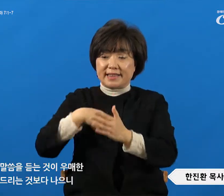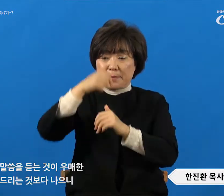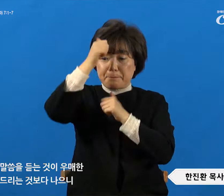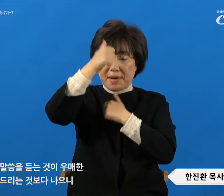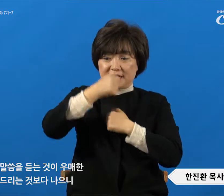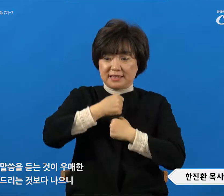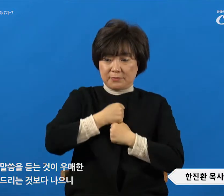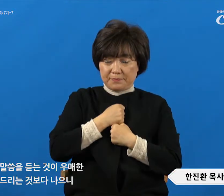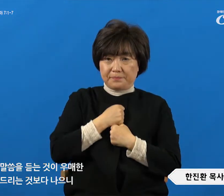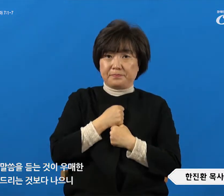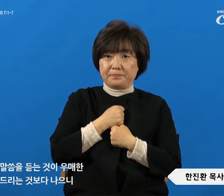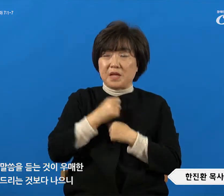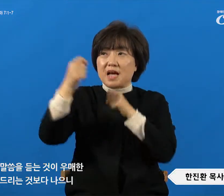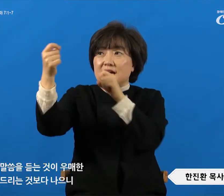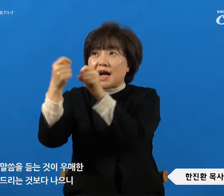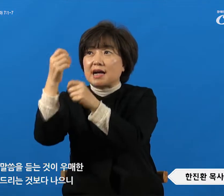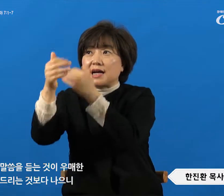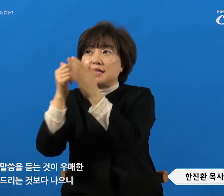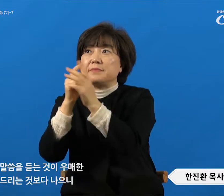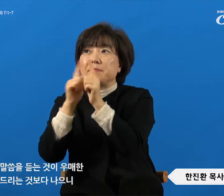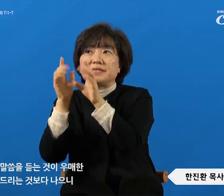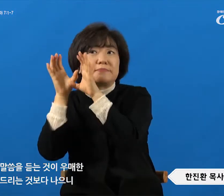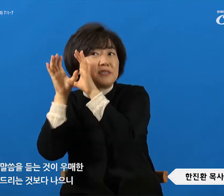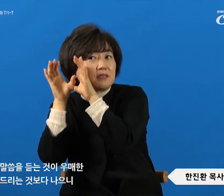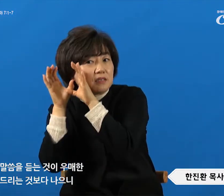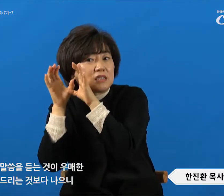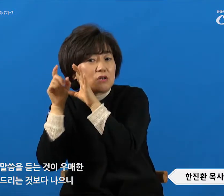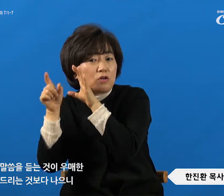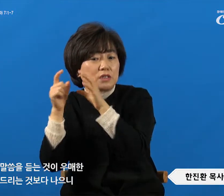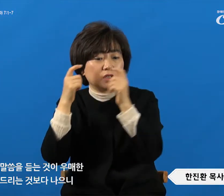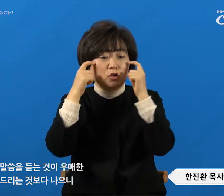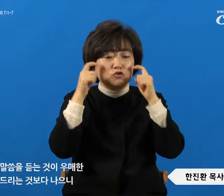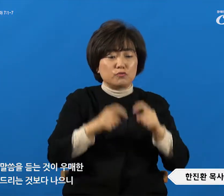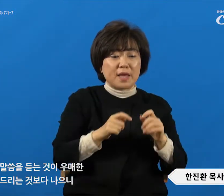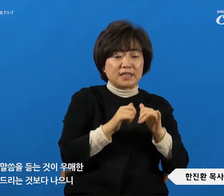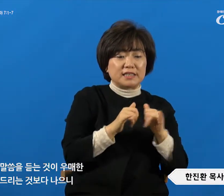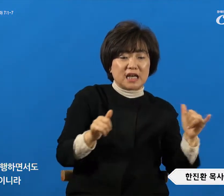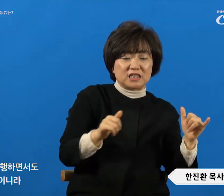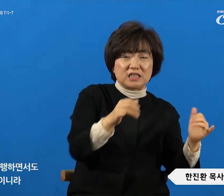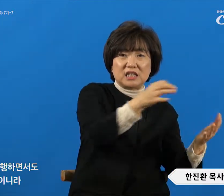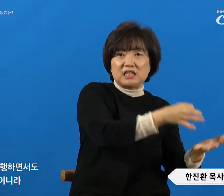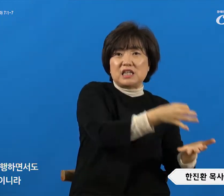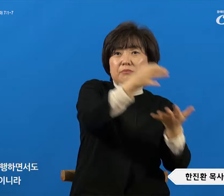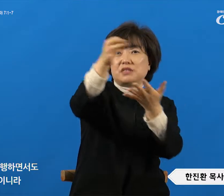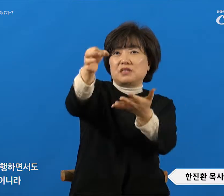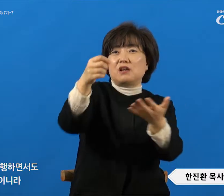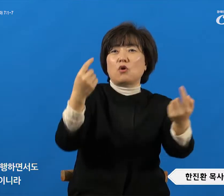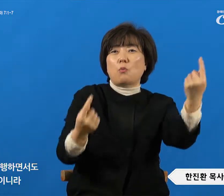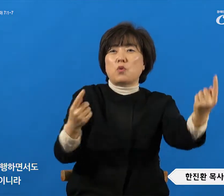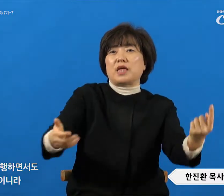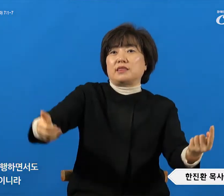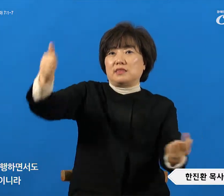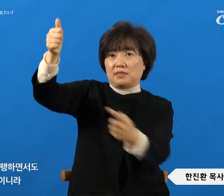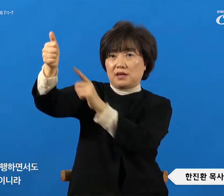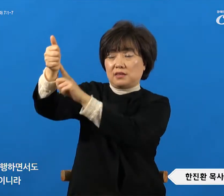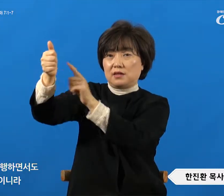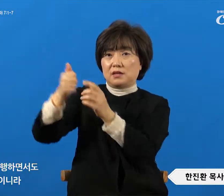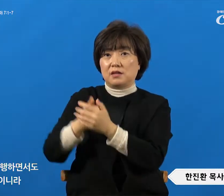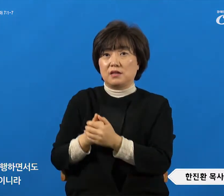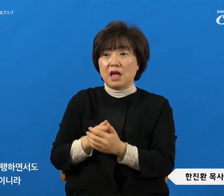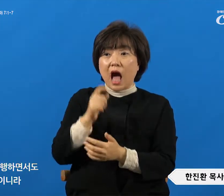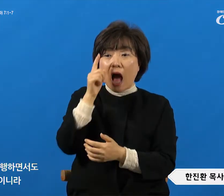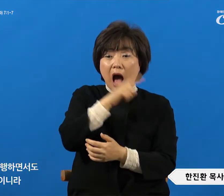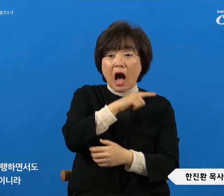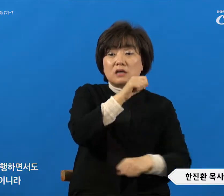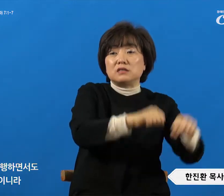삼갈지어다. 가까이 하여 말씀을 듣는 것이 우매한 자들이 제물 드리는 것보다 나으니 그들은 악을 행하면서도